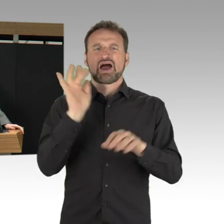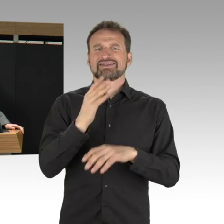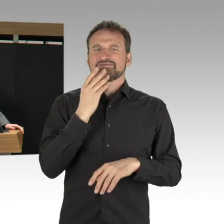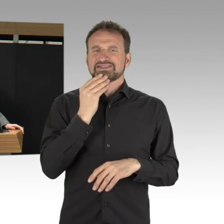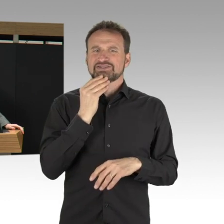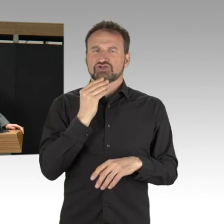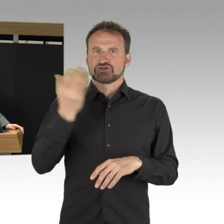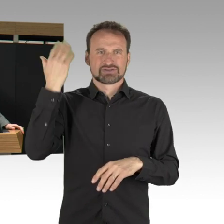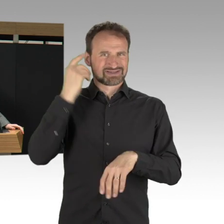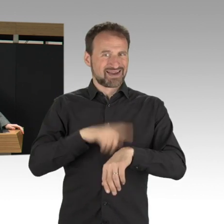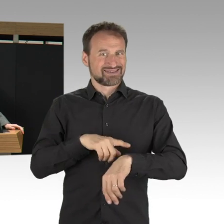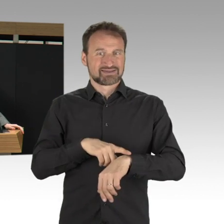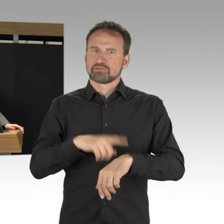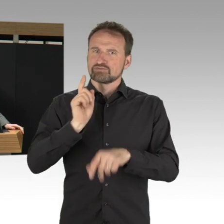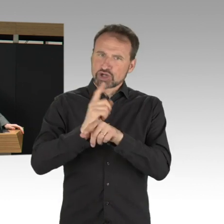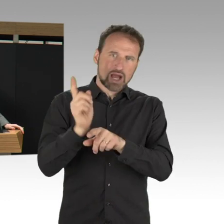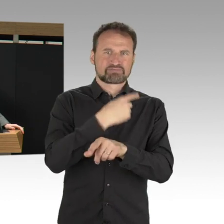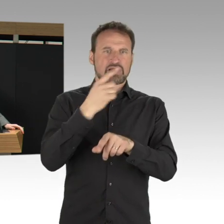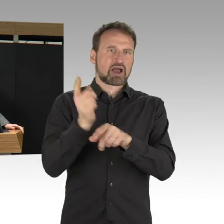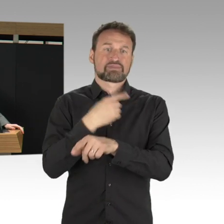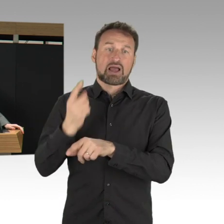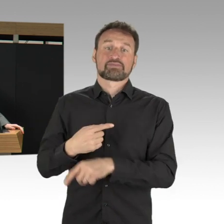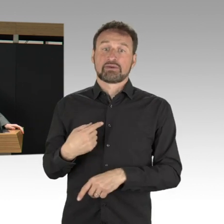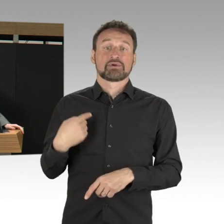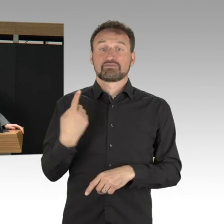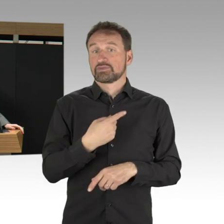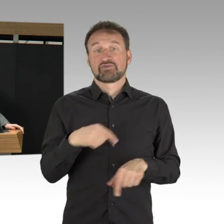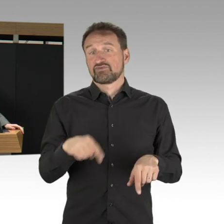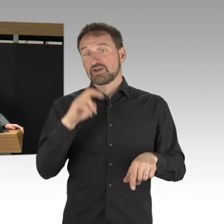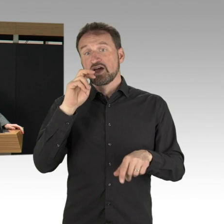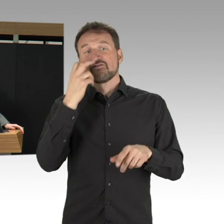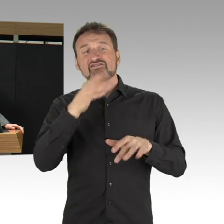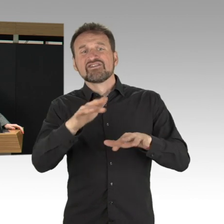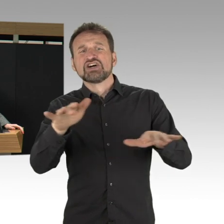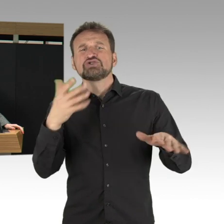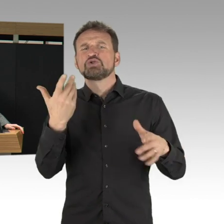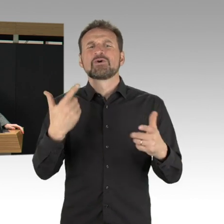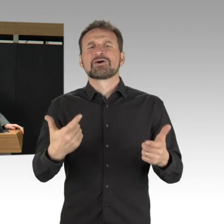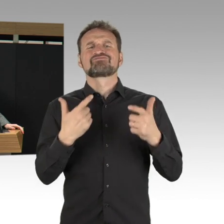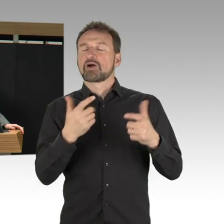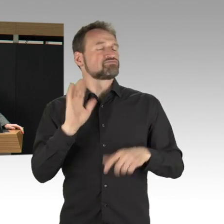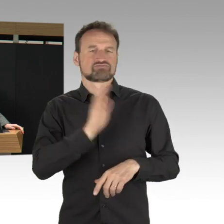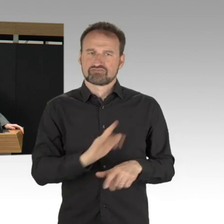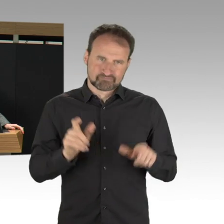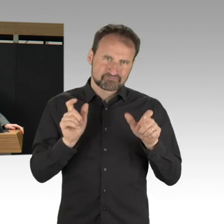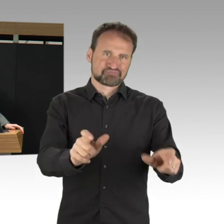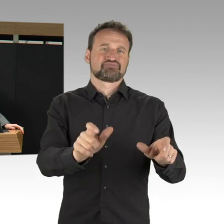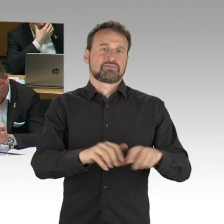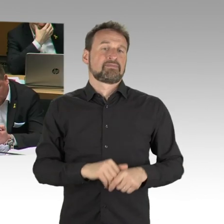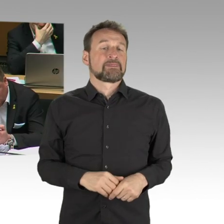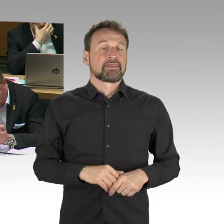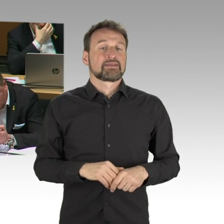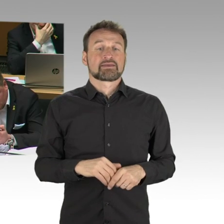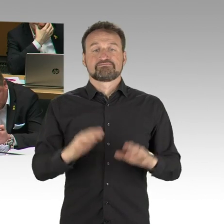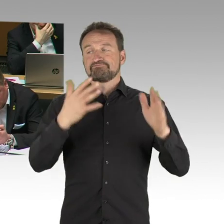einer staatlichen antisemitischen Hetzkampagne gegen sie und ihren Gründer George Soros aus Budapest vertrieben worden war.